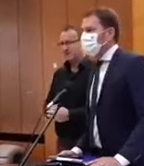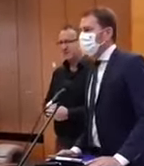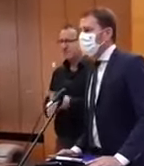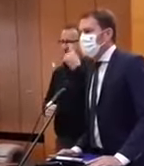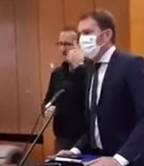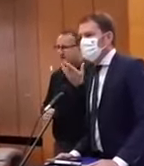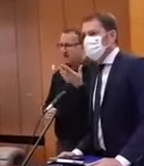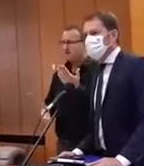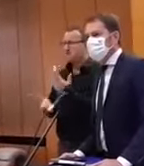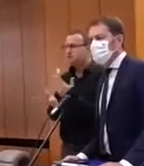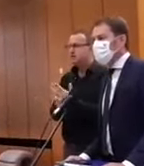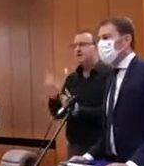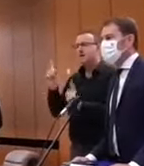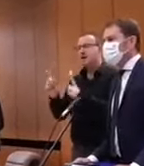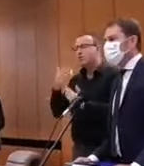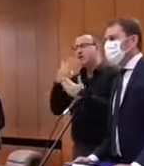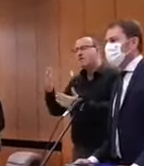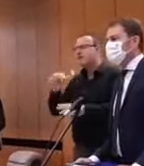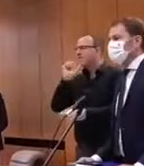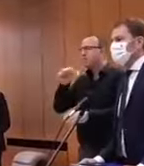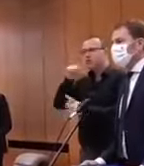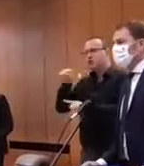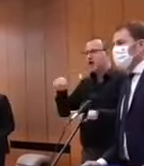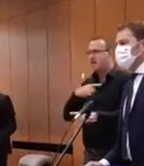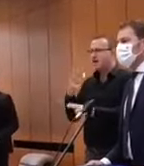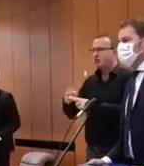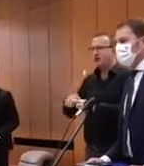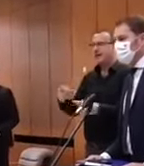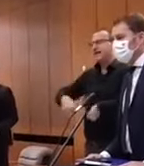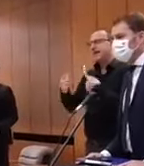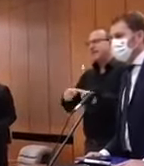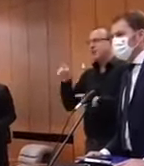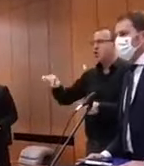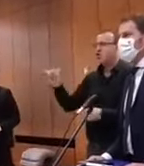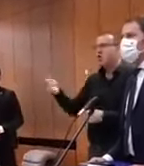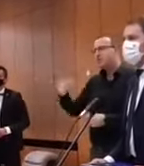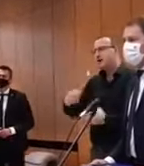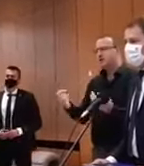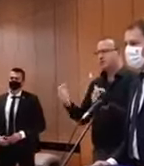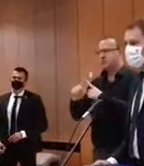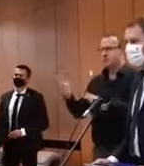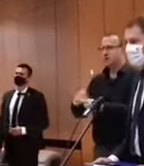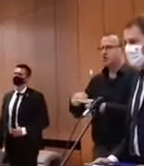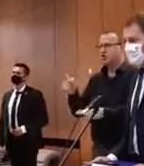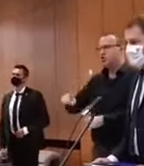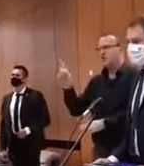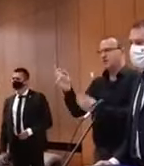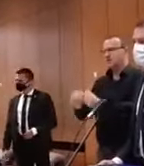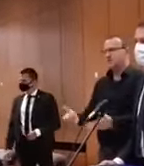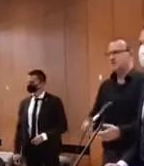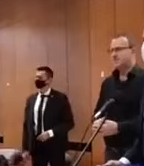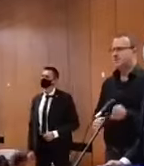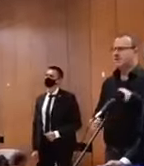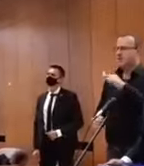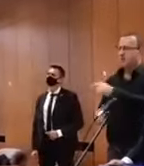Viete, vždy, keď niekto, kto nemá žiadne riešenia, tak kritizuje toho, kto príde aspoň s nejakými riešeniami, že to nie je systémové riešenie. Ale tiež